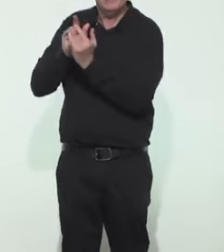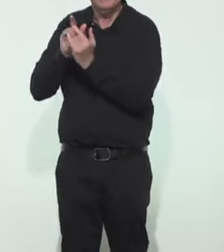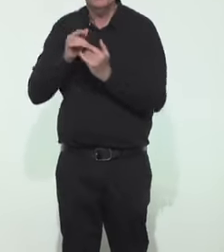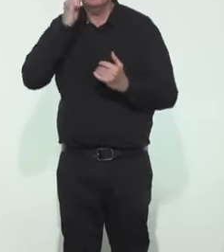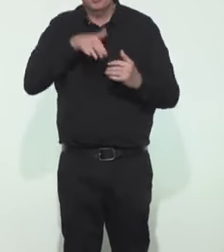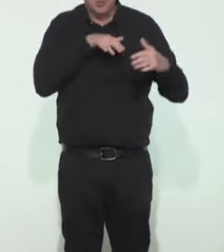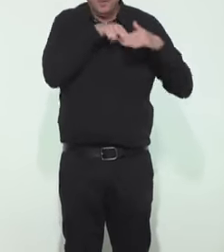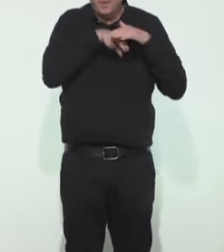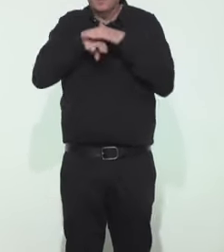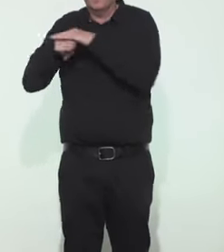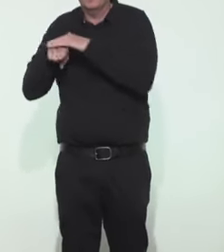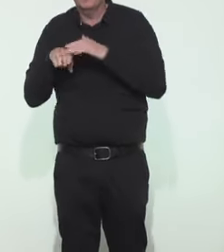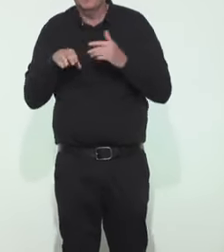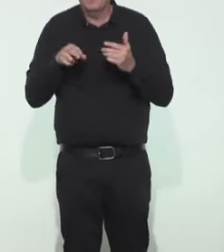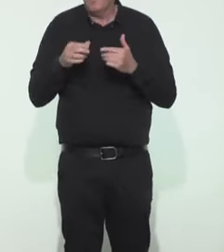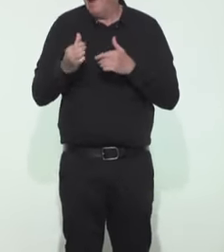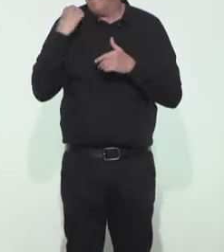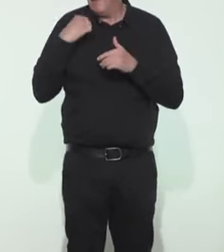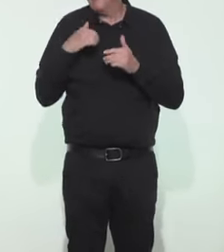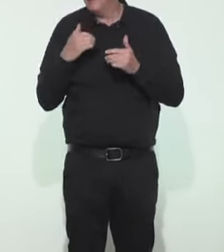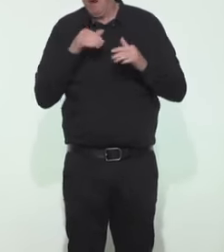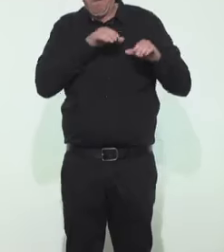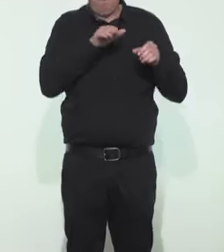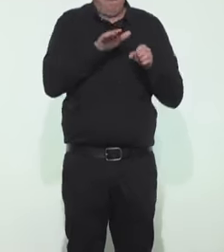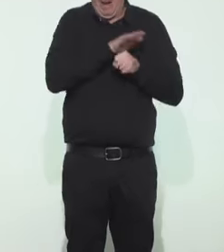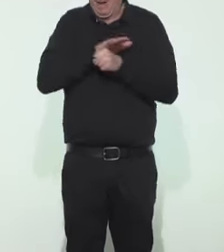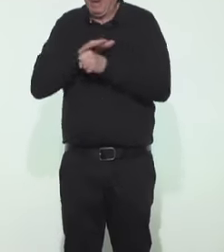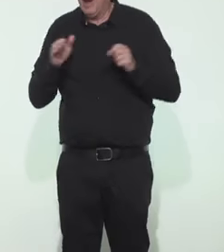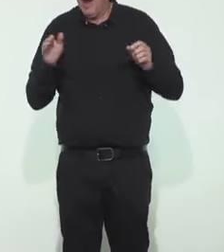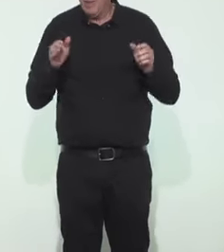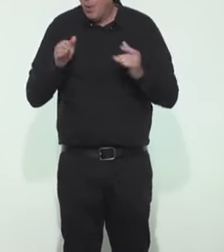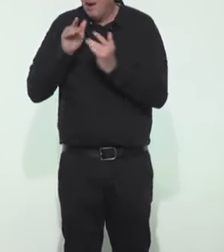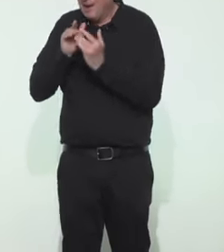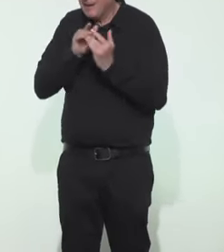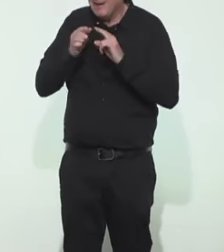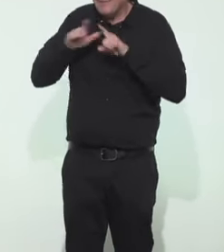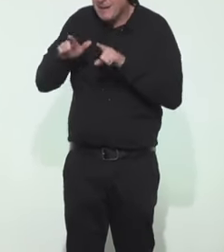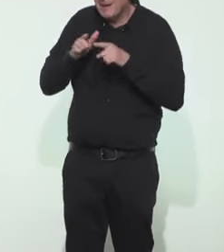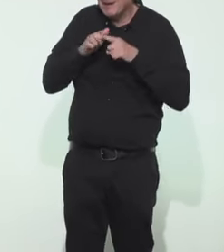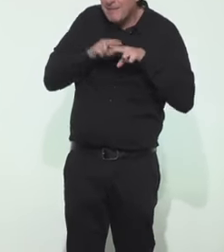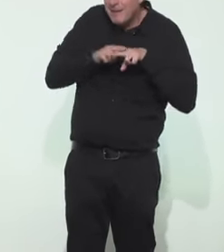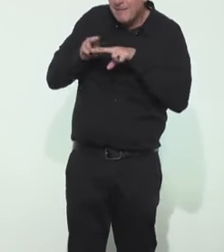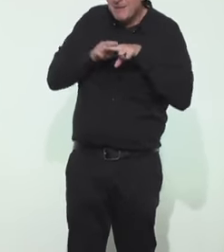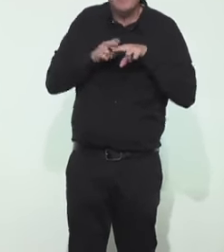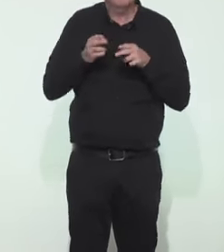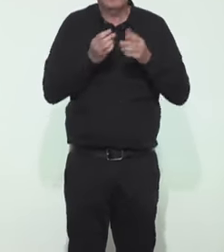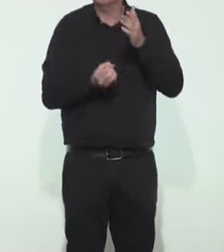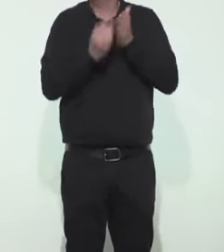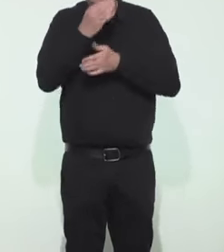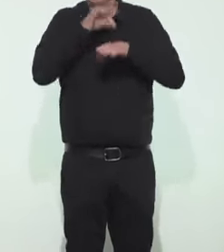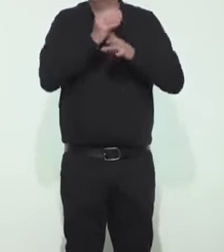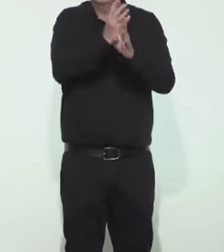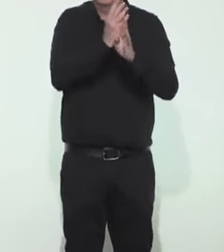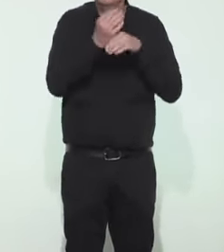est un peu moins élevé que la veille mais on doit quand même en permanence accueillir de nouveaux patients et le nombre total de patients en réanimation